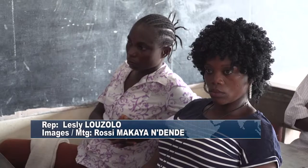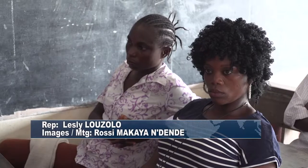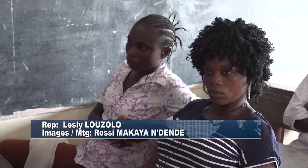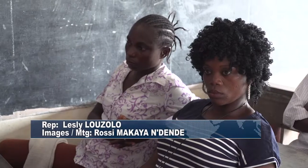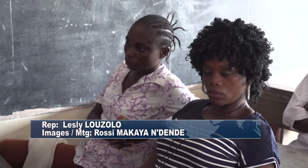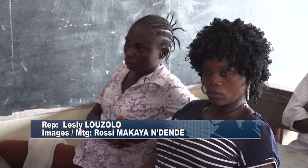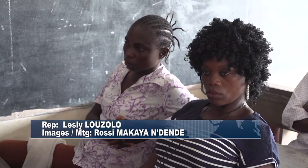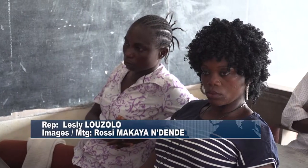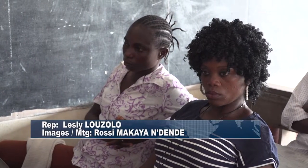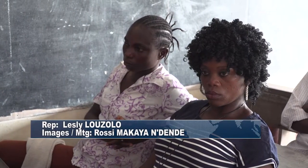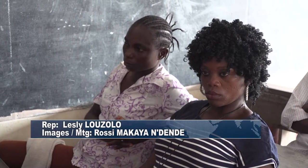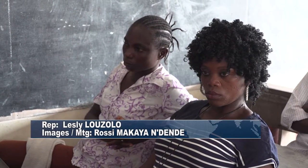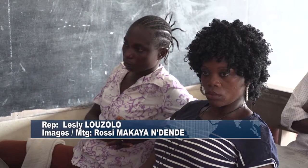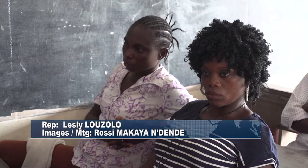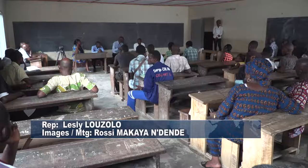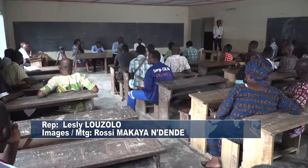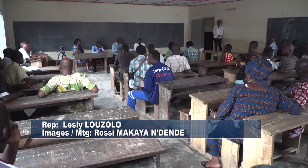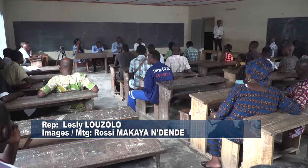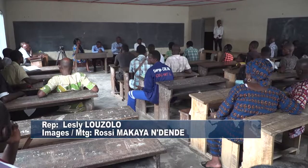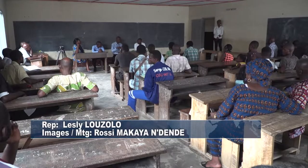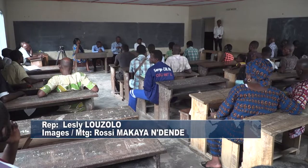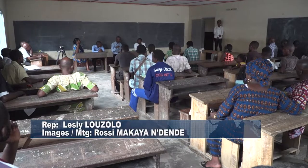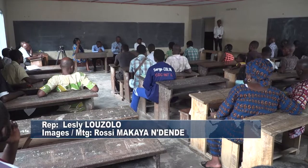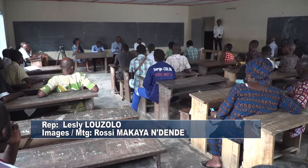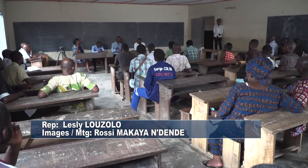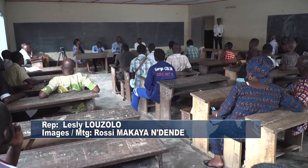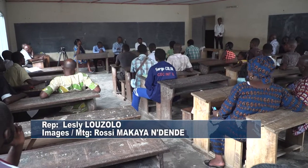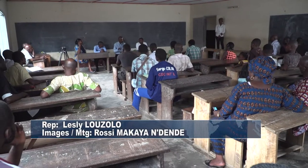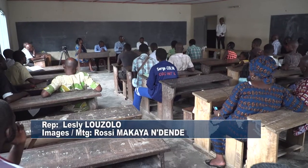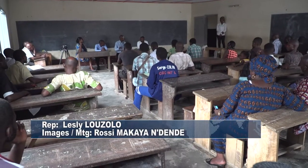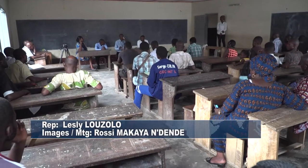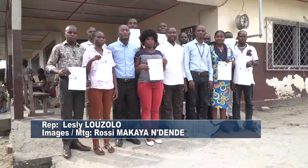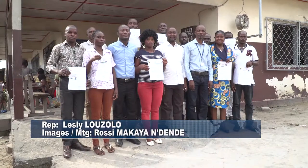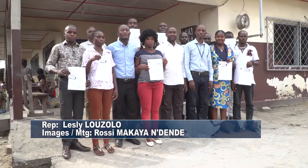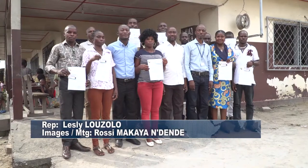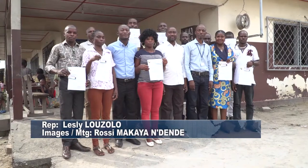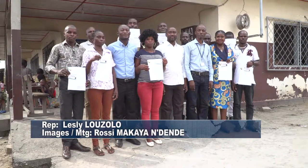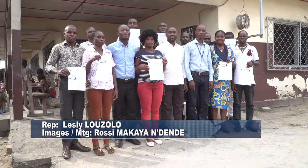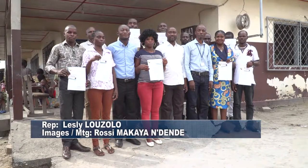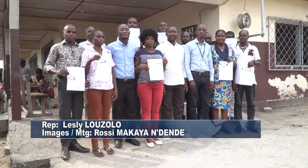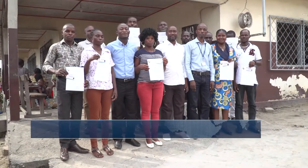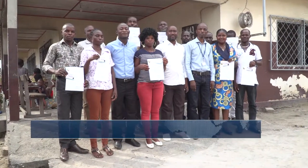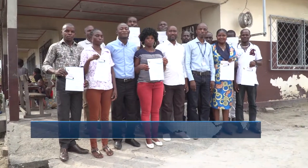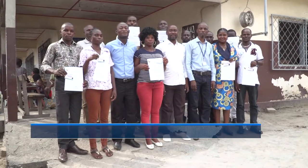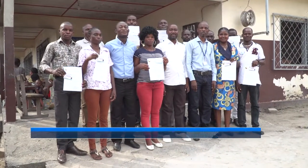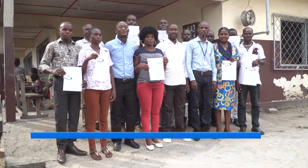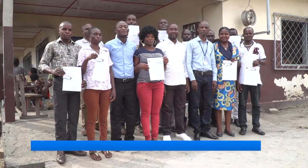lutter contre la discrimination, l'influence des sourds aux plus faibles, la violence physique et bien d'autres aspects.